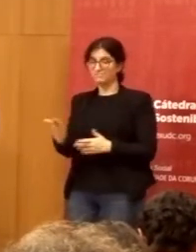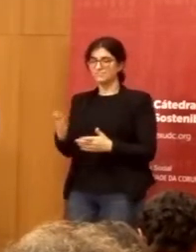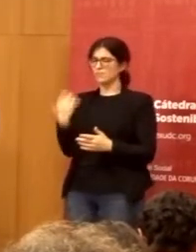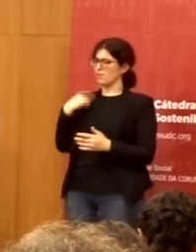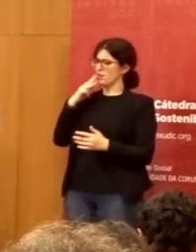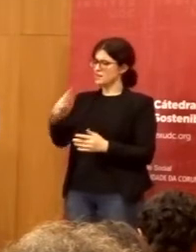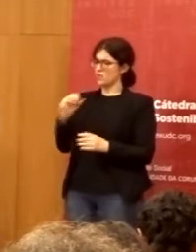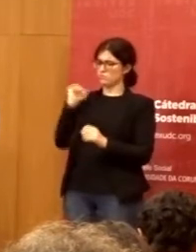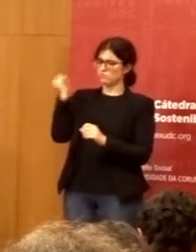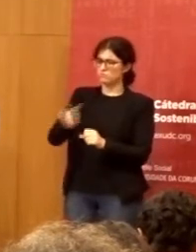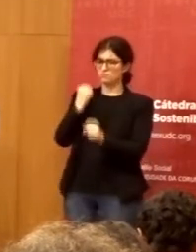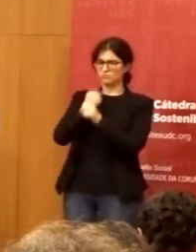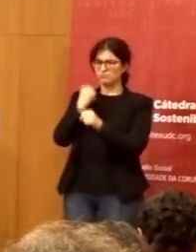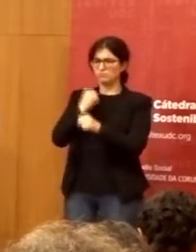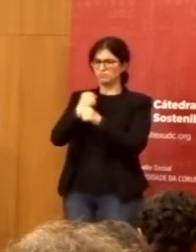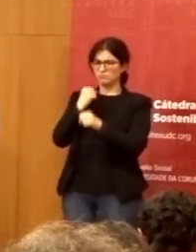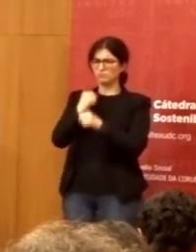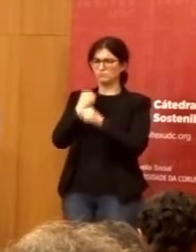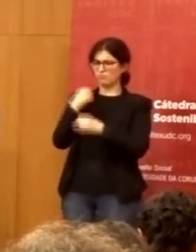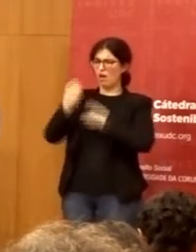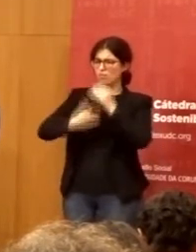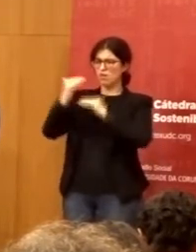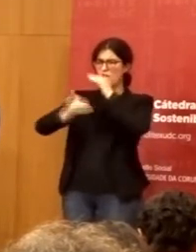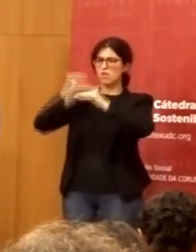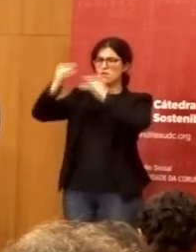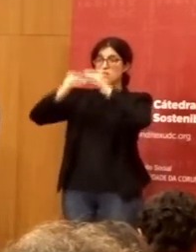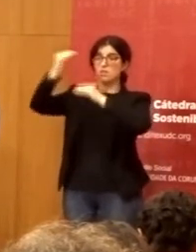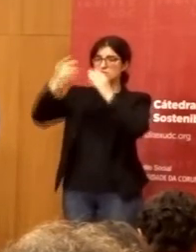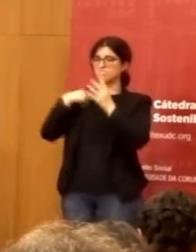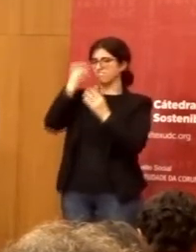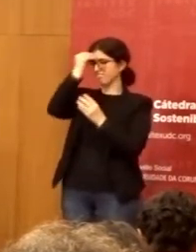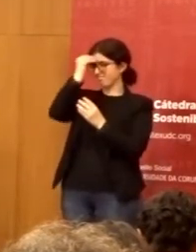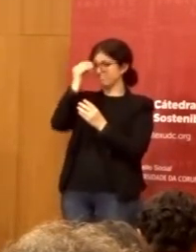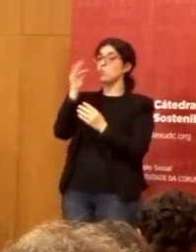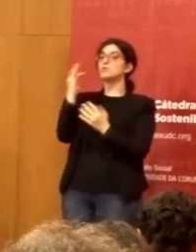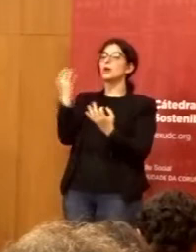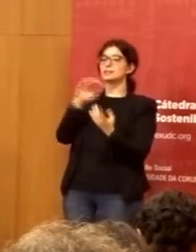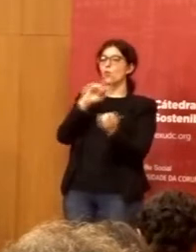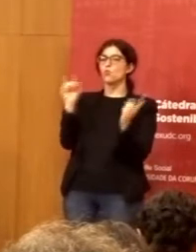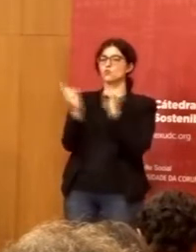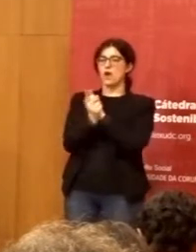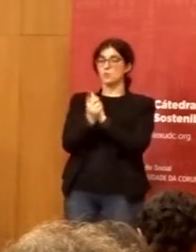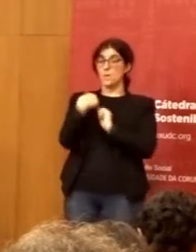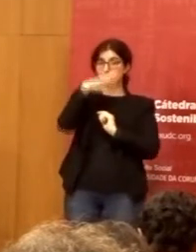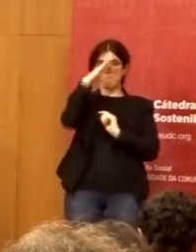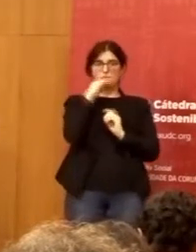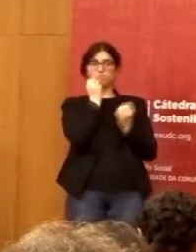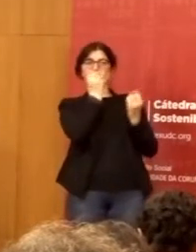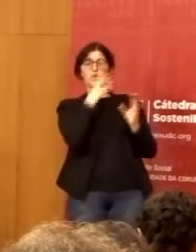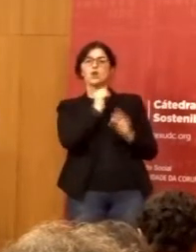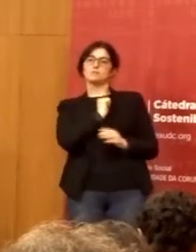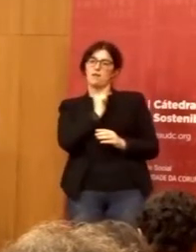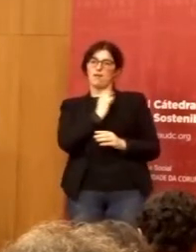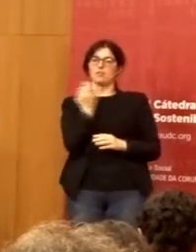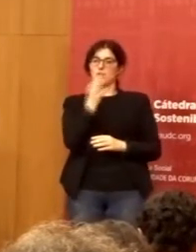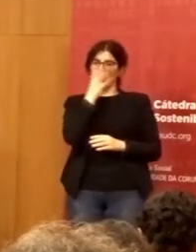sintiéndome capaz de hacer más cosas de las que me decían, pensé que me venía bien un cambio. Se lo comenté a mis padres, pero tuve que esperar. La